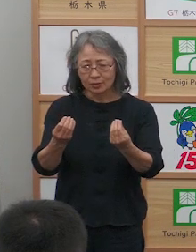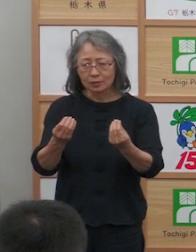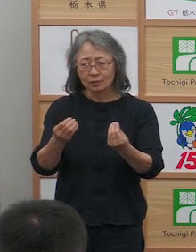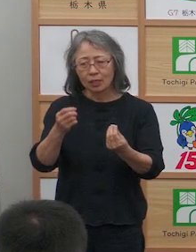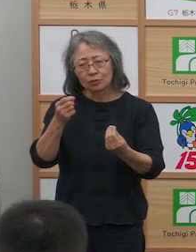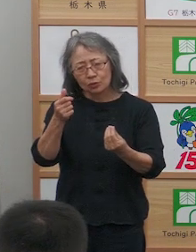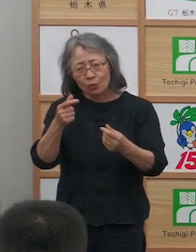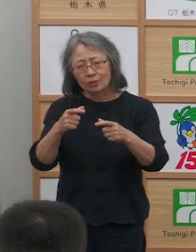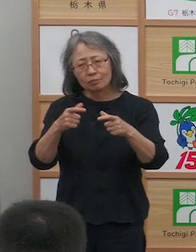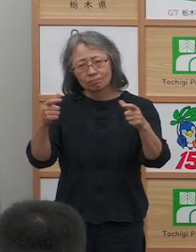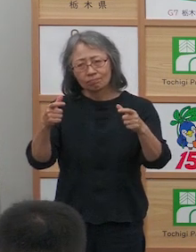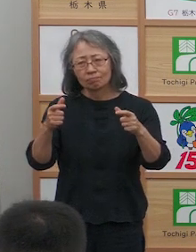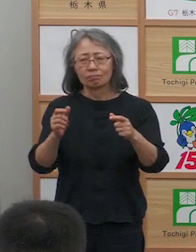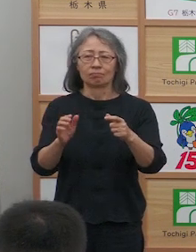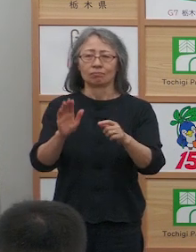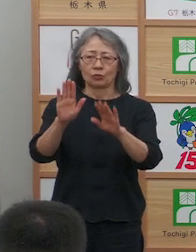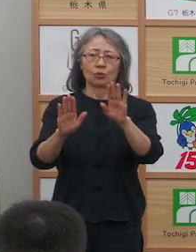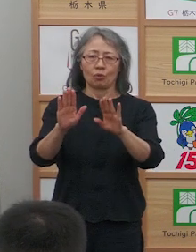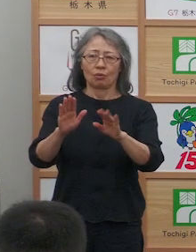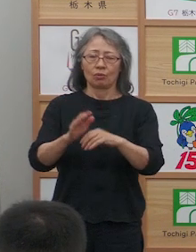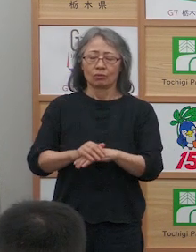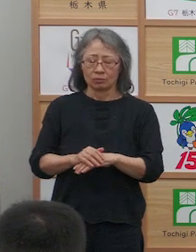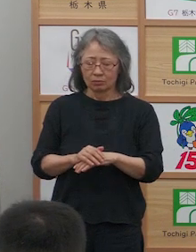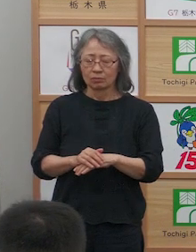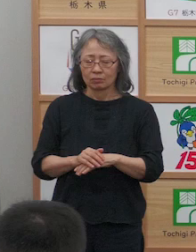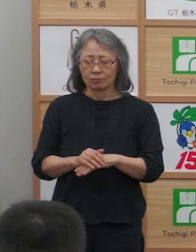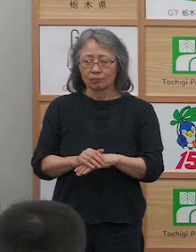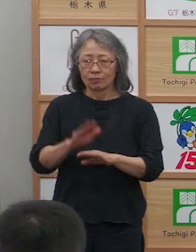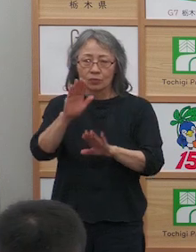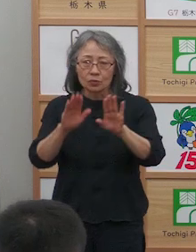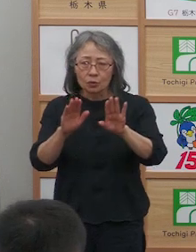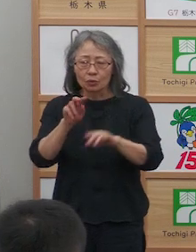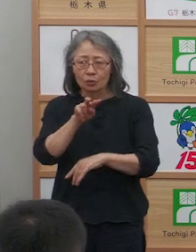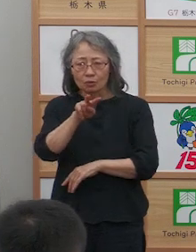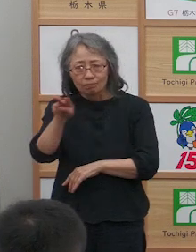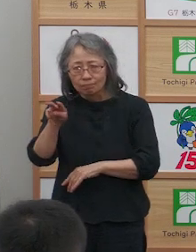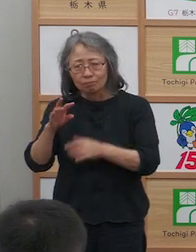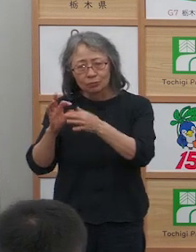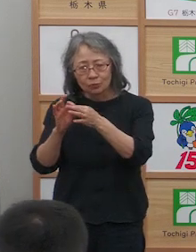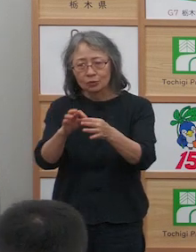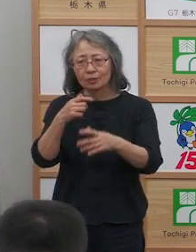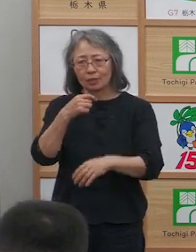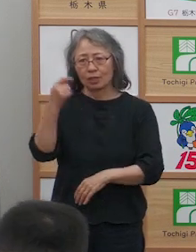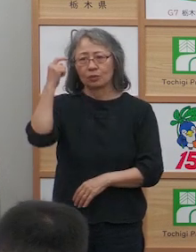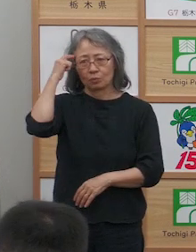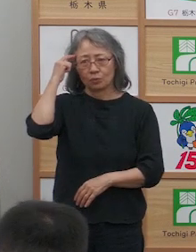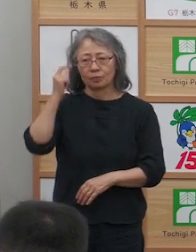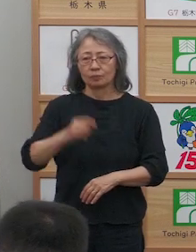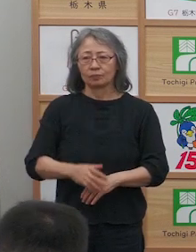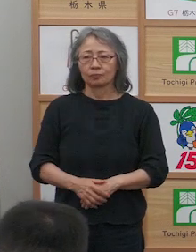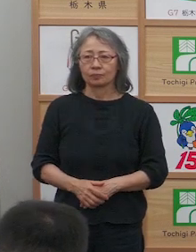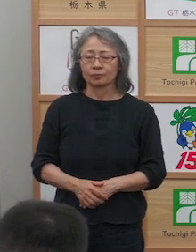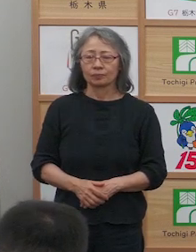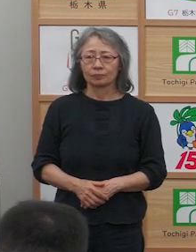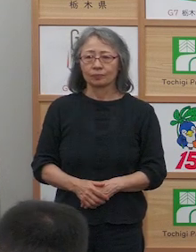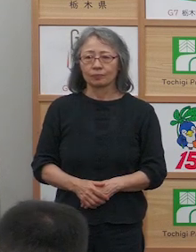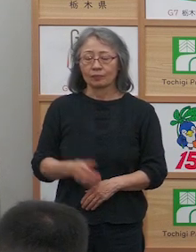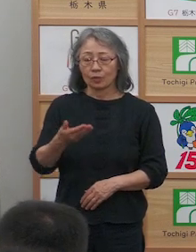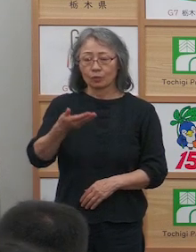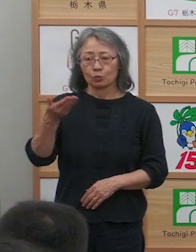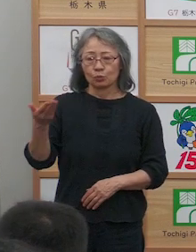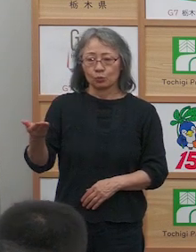状況でございます。引き続き感染動向の注視をしてまいりたいと思います。次